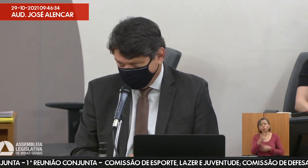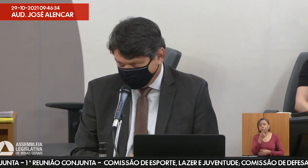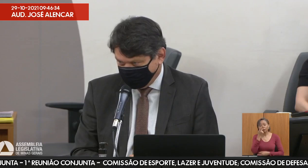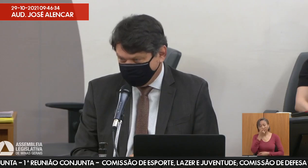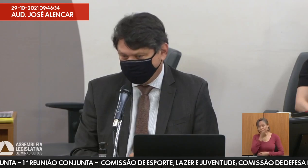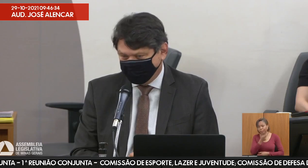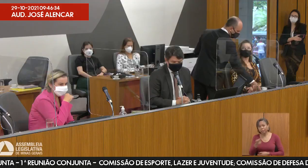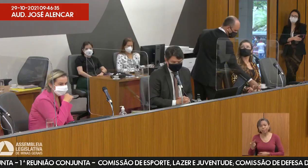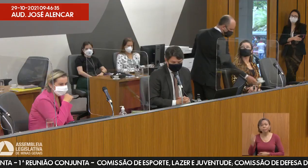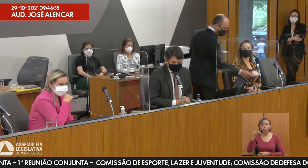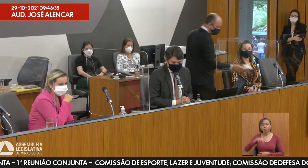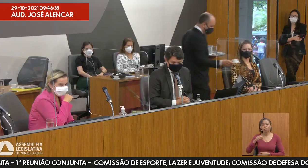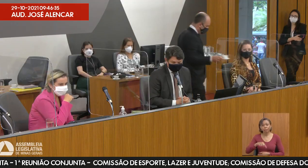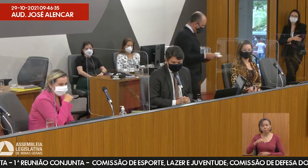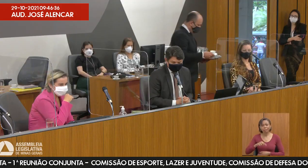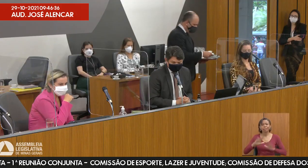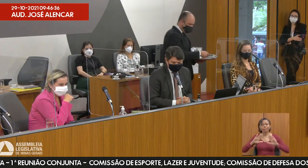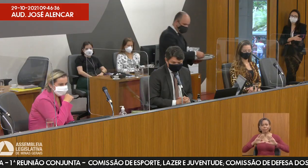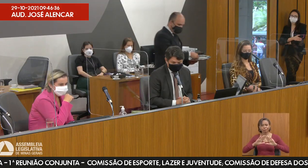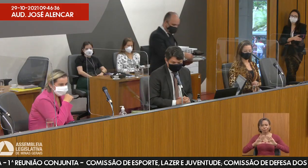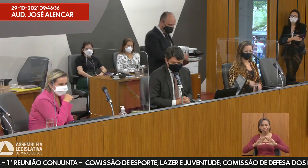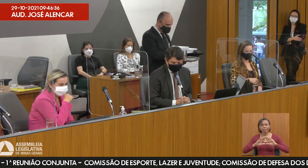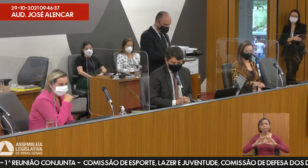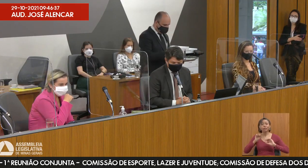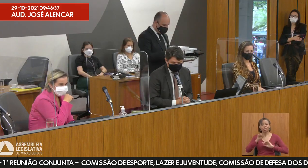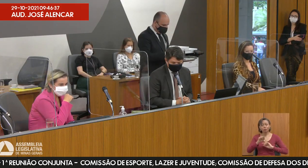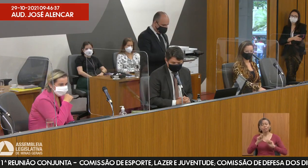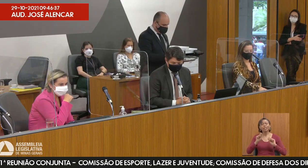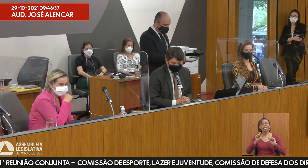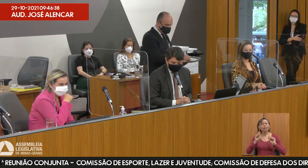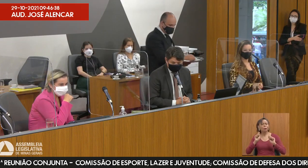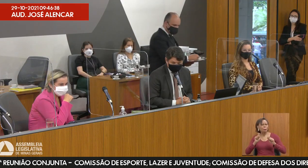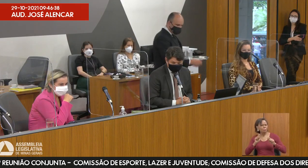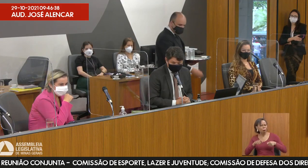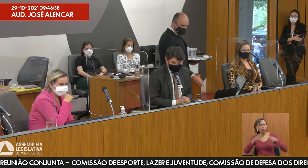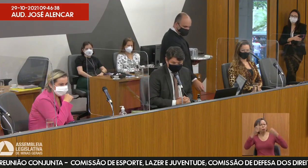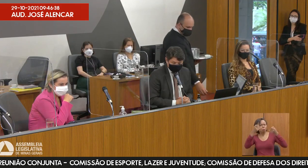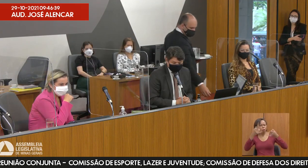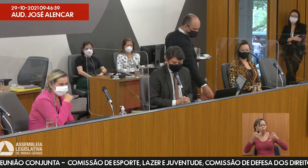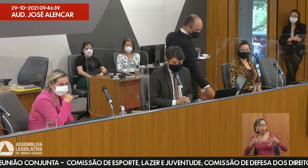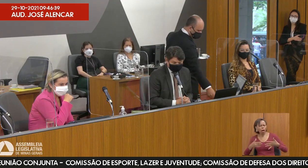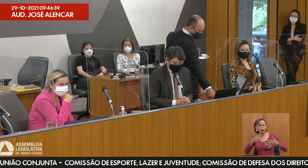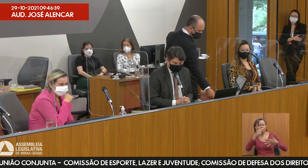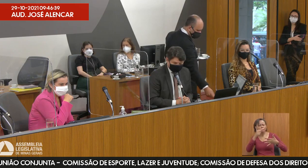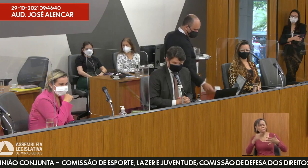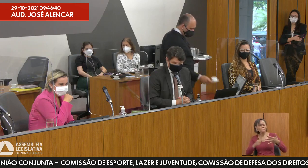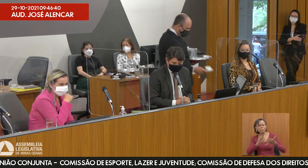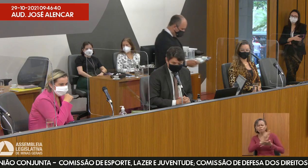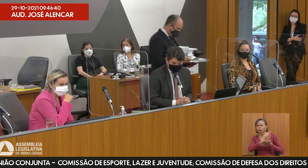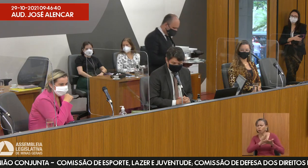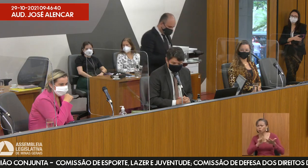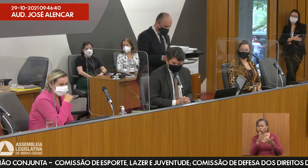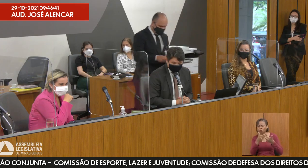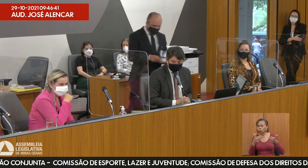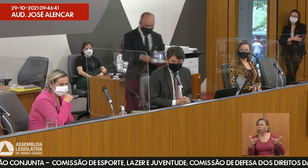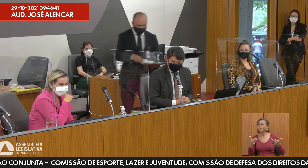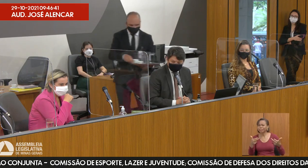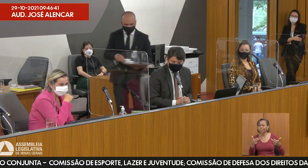aqui, e que você pôde explanar muitas coisas que você pode ter certeza. Logo após virão